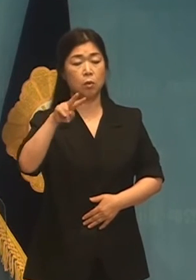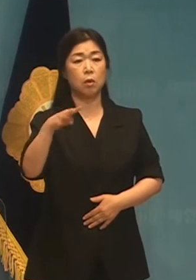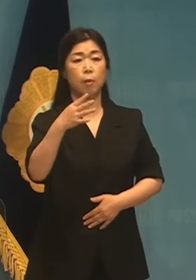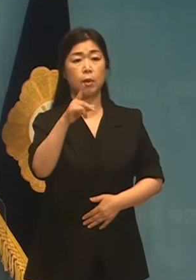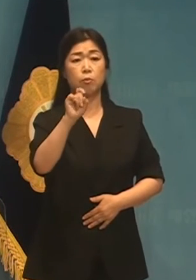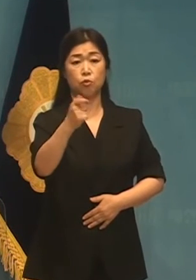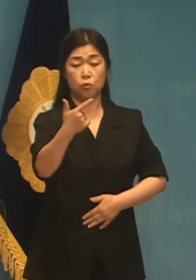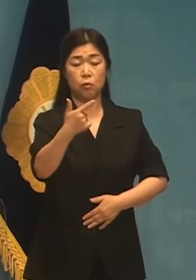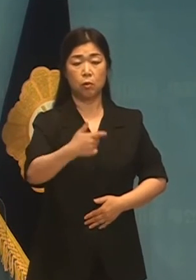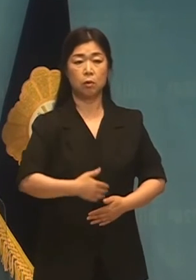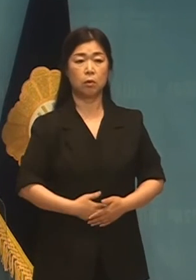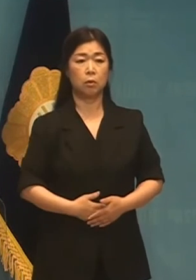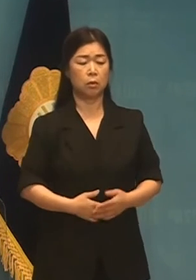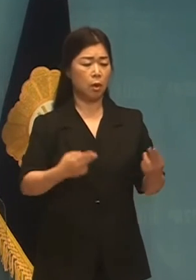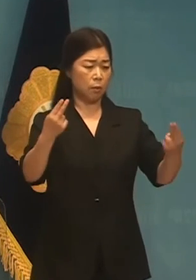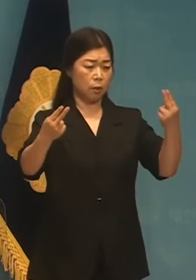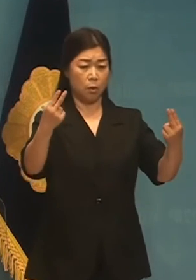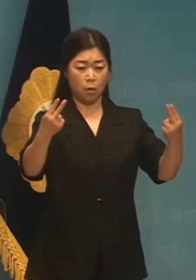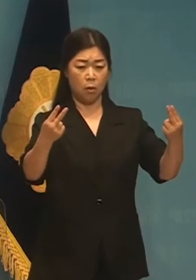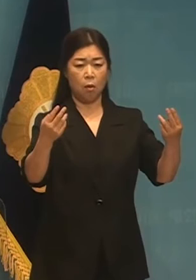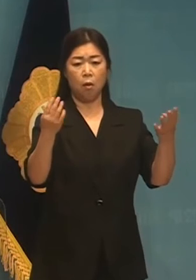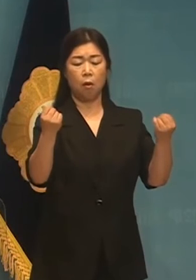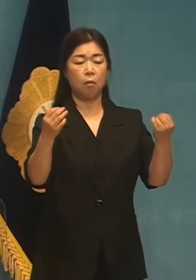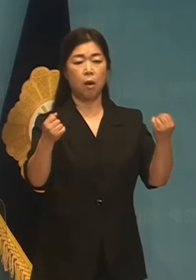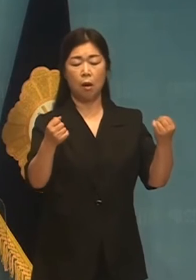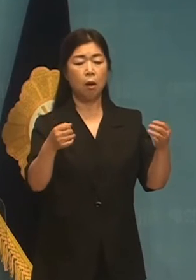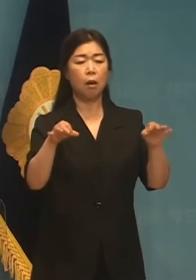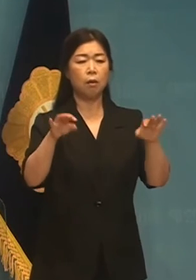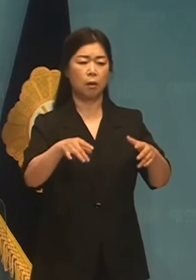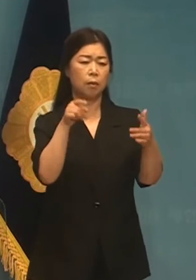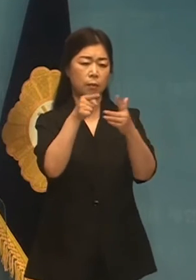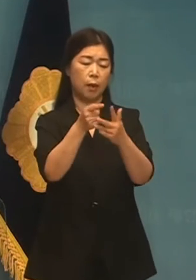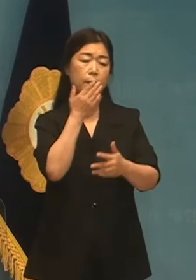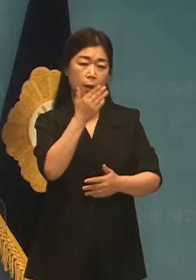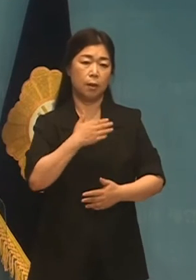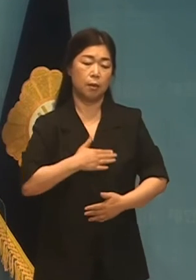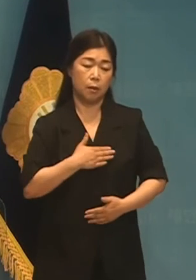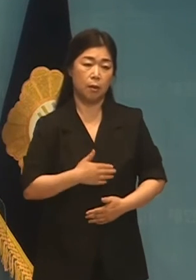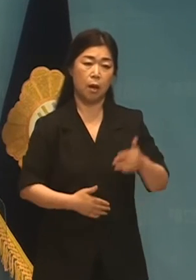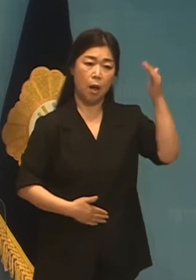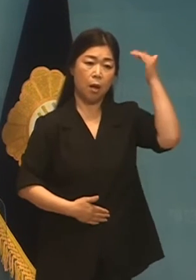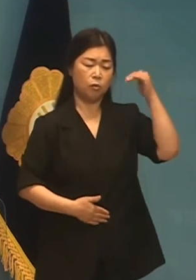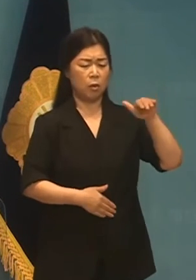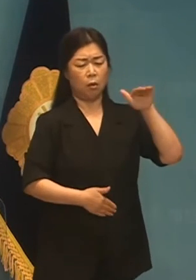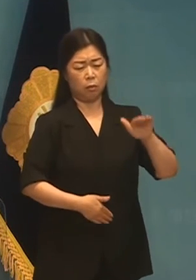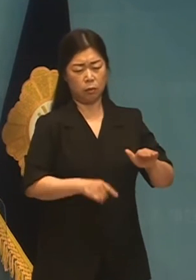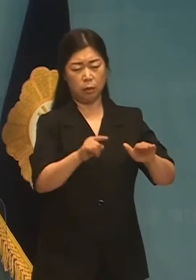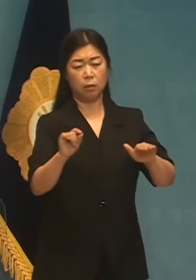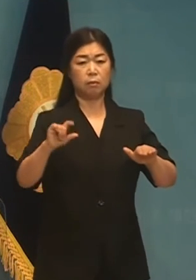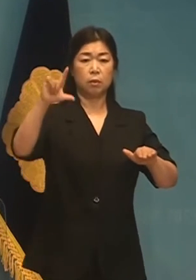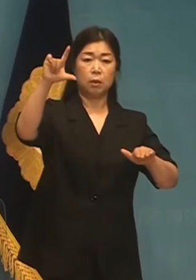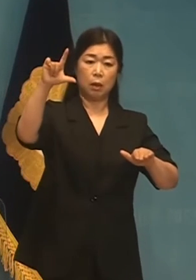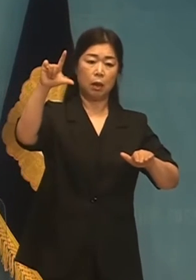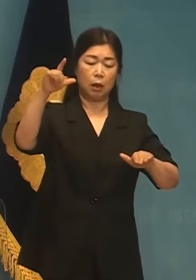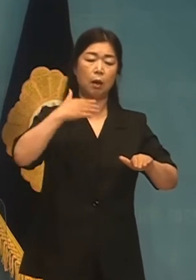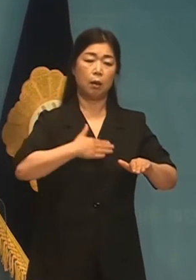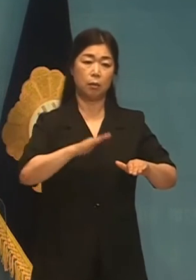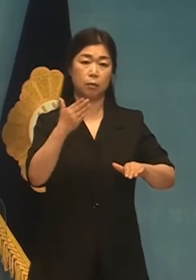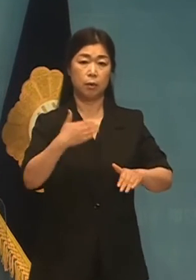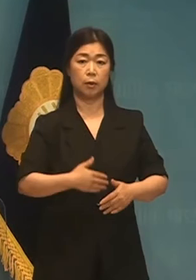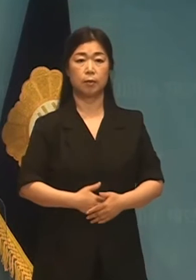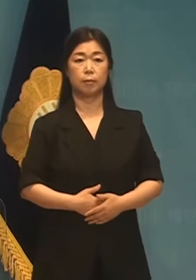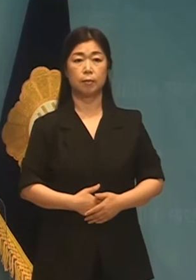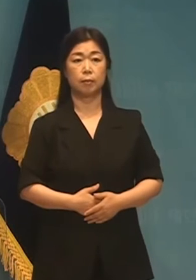416 이런 비교치를 보면 금방 우리가 얼마나 낮은 시수인가 이해하실 수 있습니다.